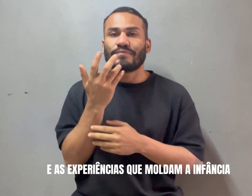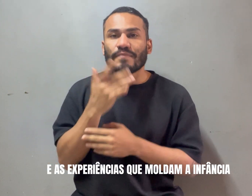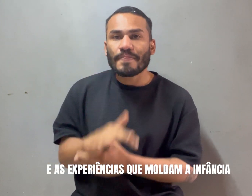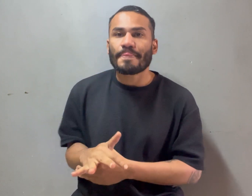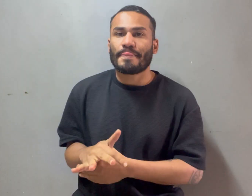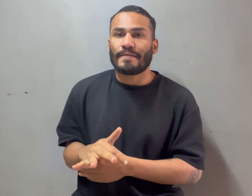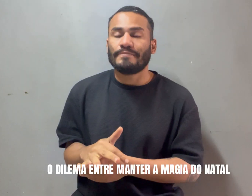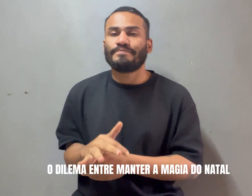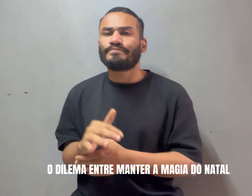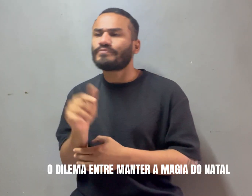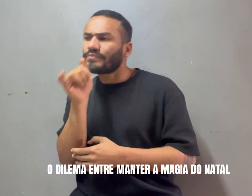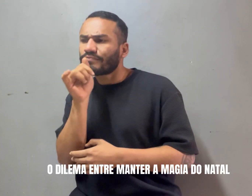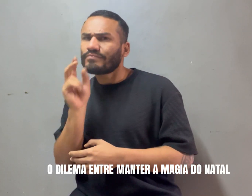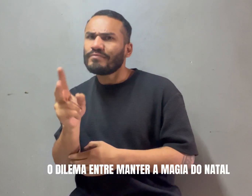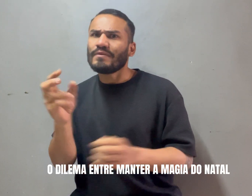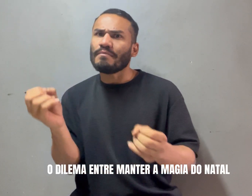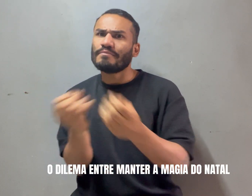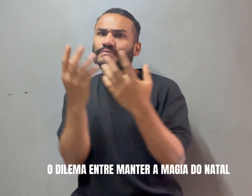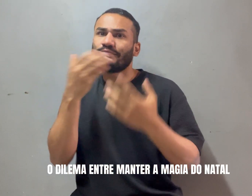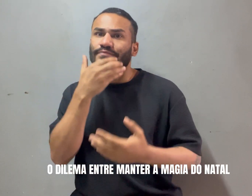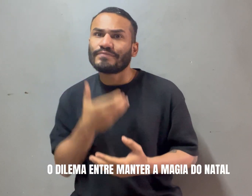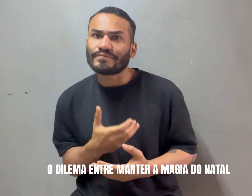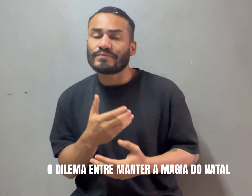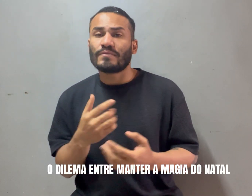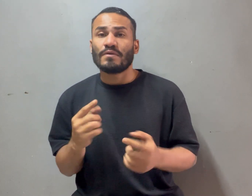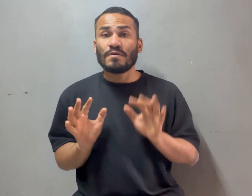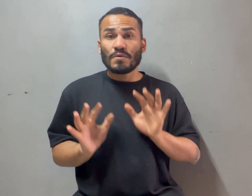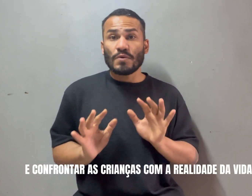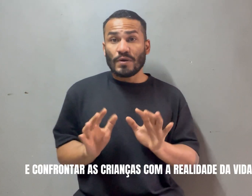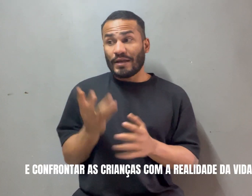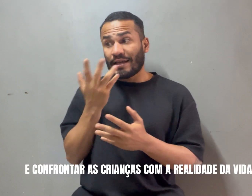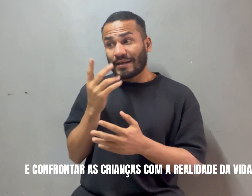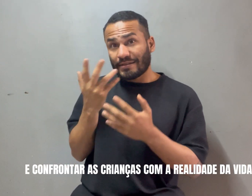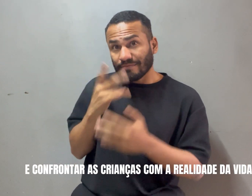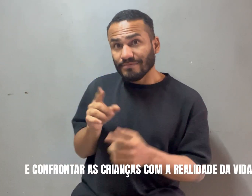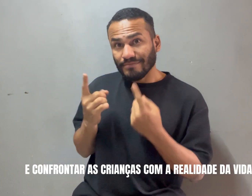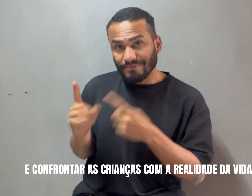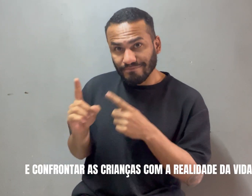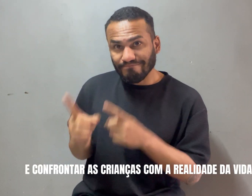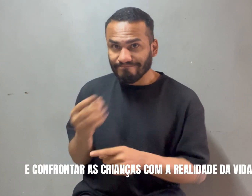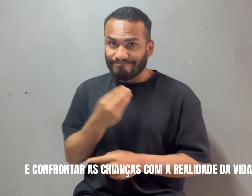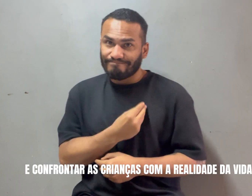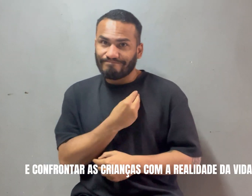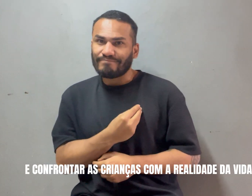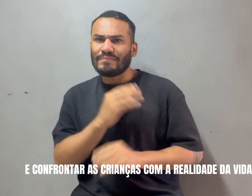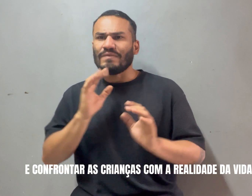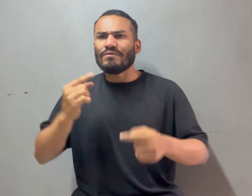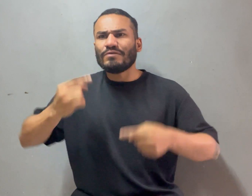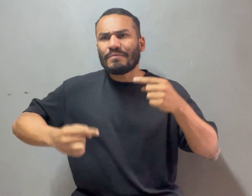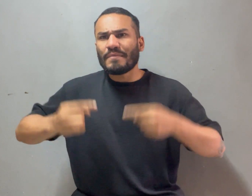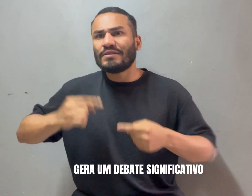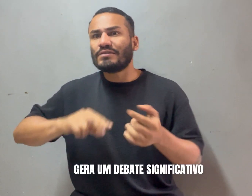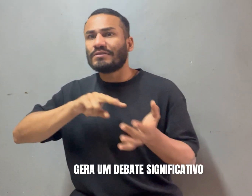infância. O dilema entre manter a magia do Natal e confrontar as crianças com a realidade da vida gera um